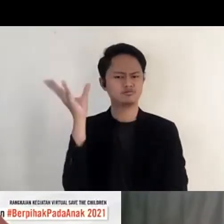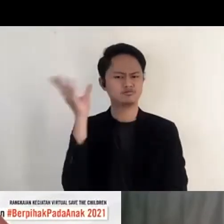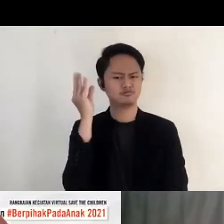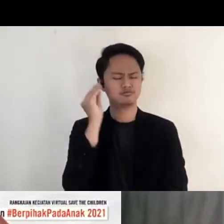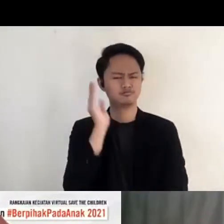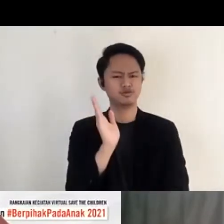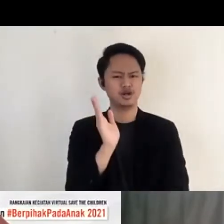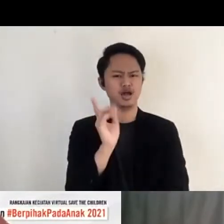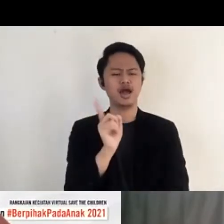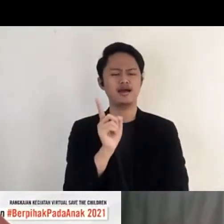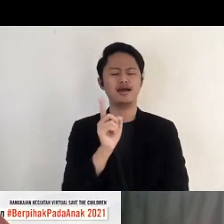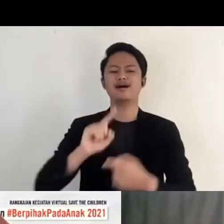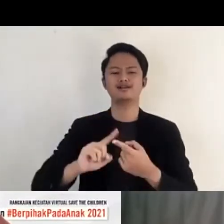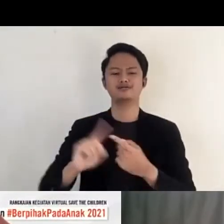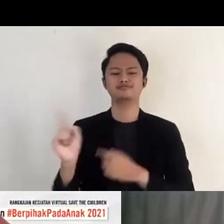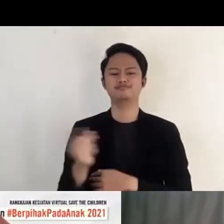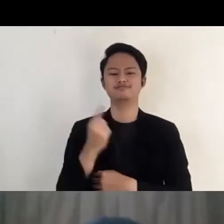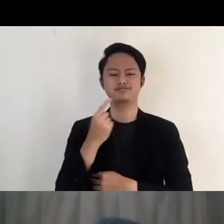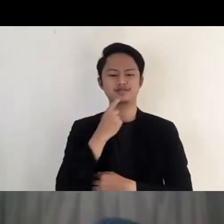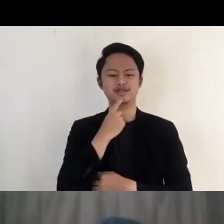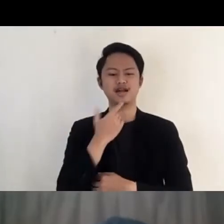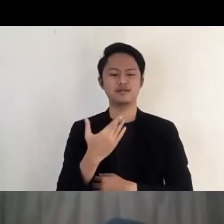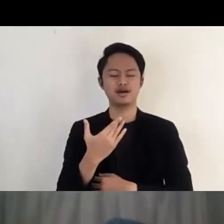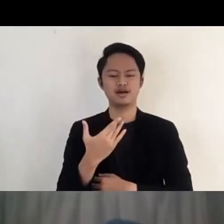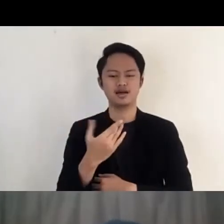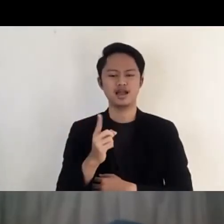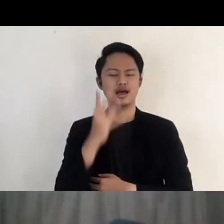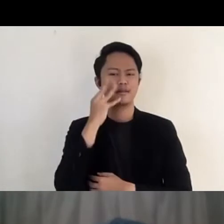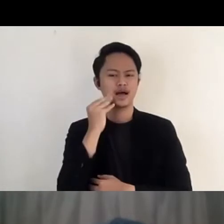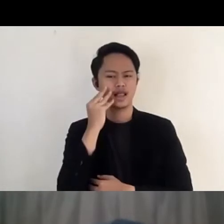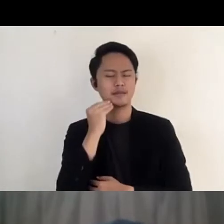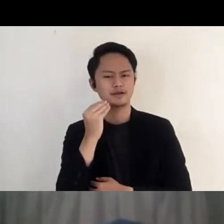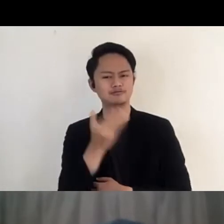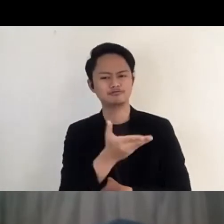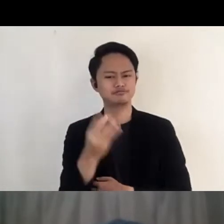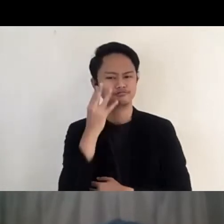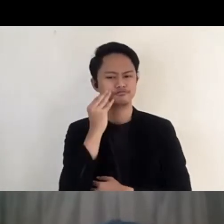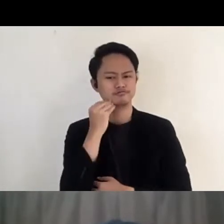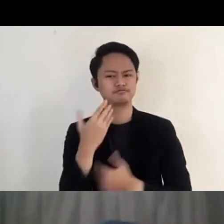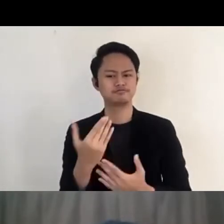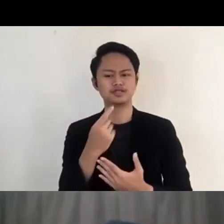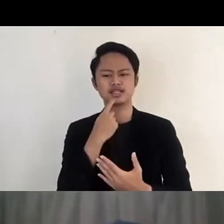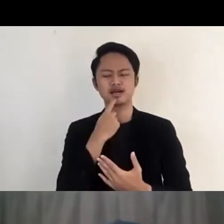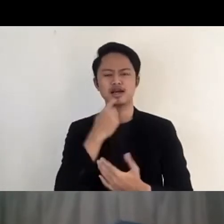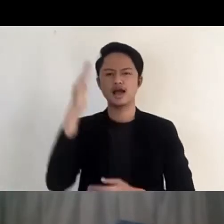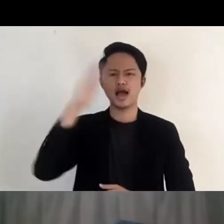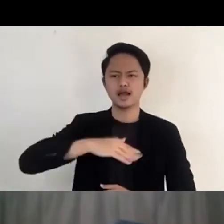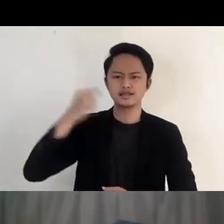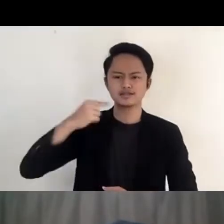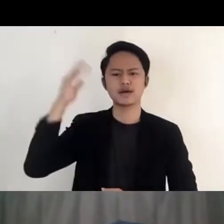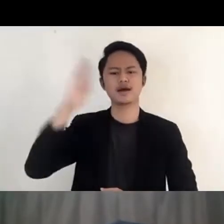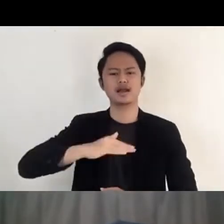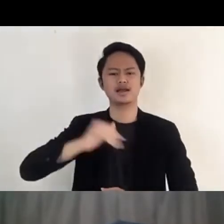disampaikan adik-adik kita mengenai bagaimana pengalaman mereka menjalani hari demi hari dalam